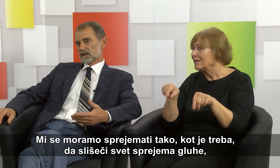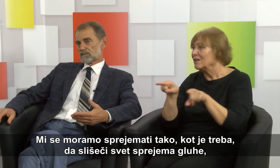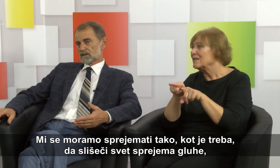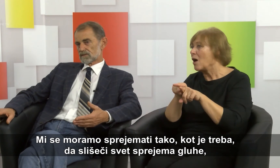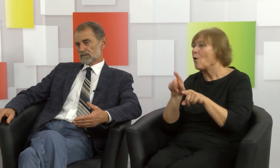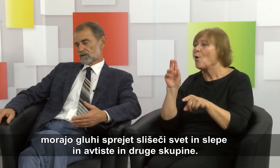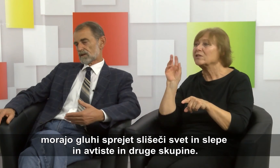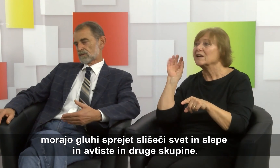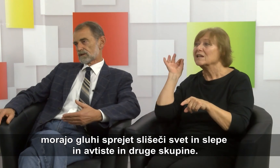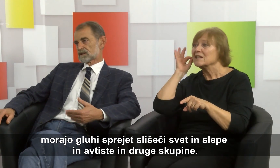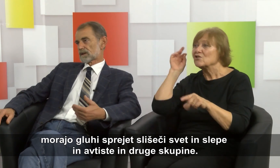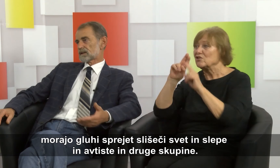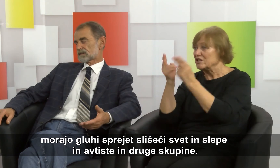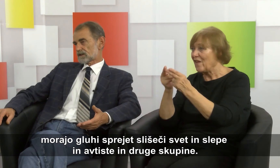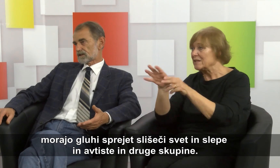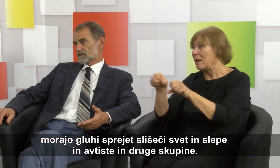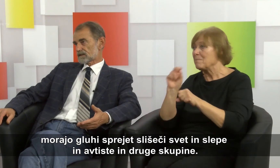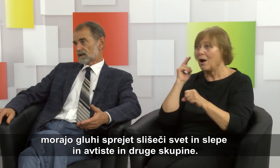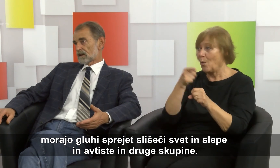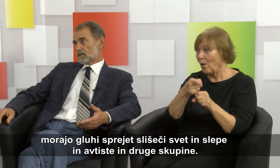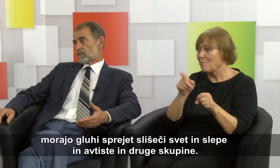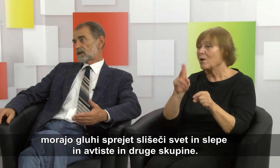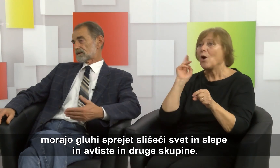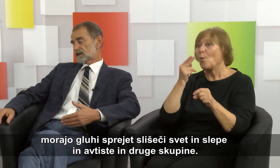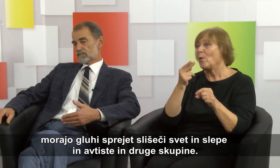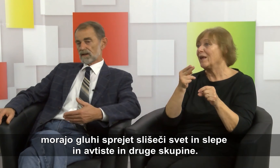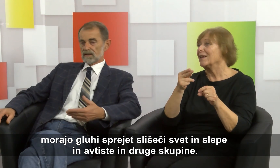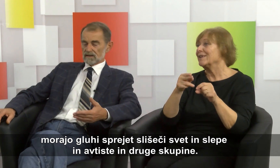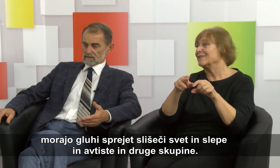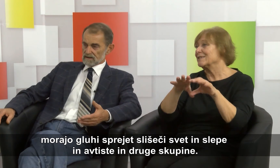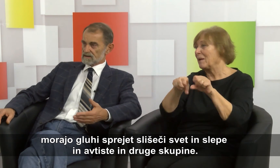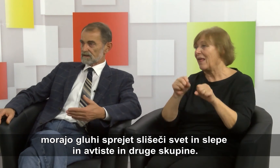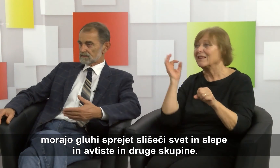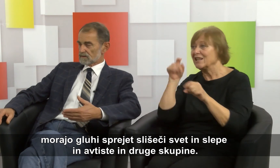sprejema gluhe, morajo gluhi sprejeti slišeči svet in slepe in avtiste in druge